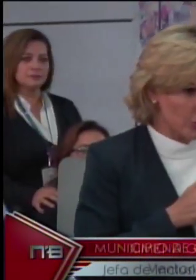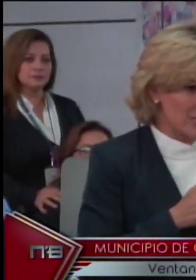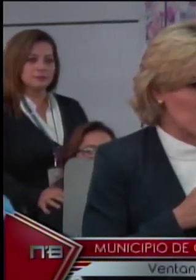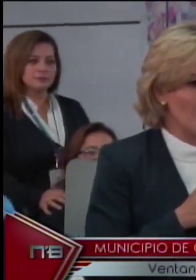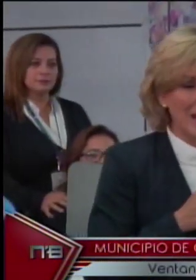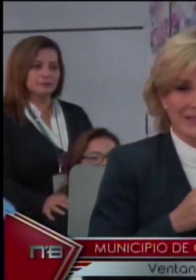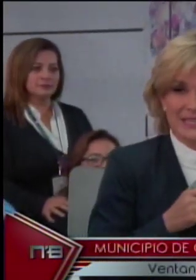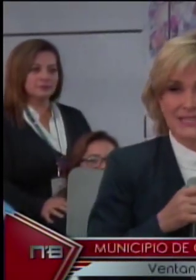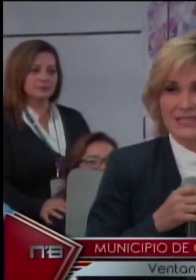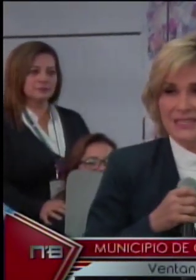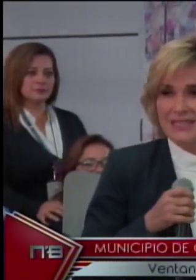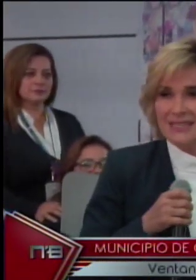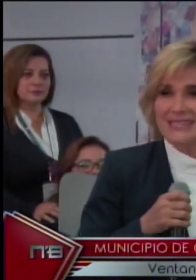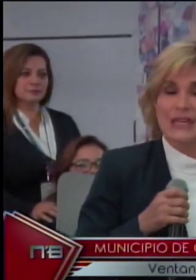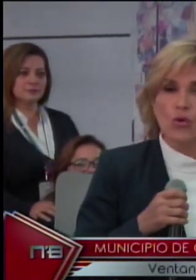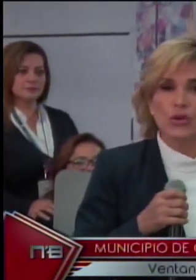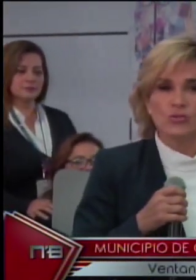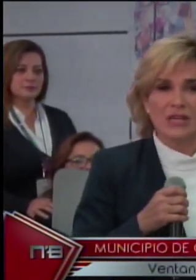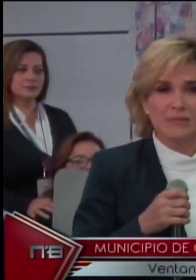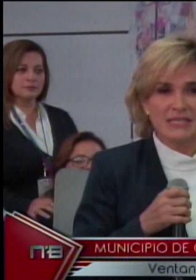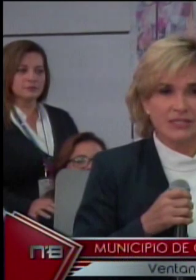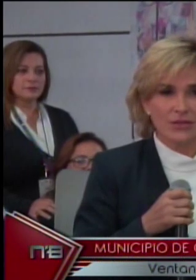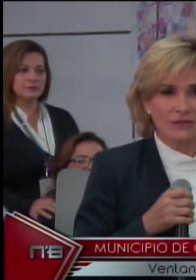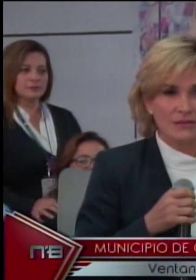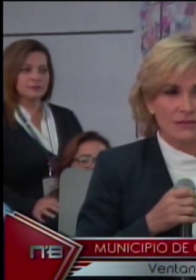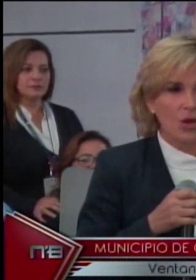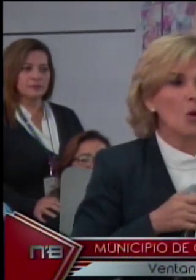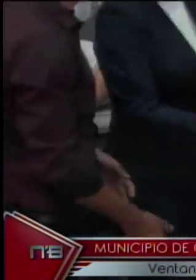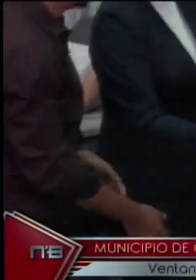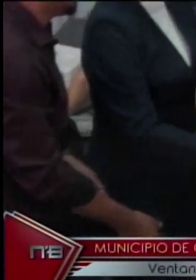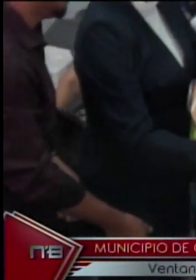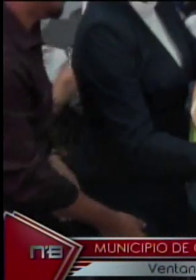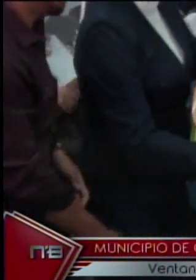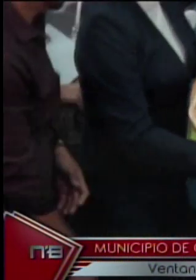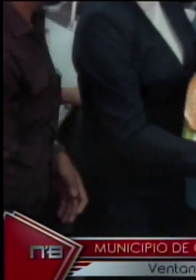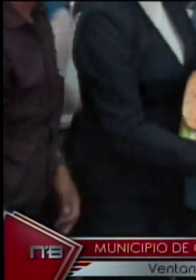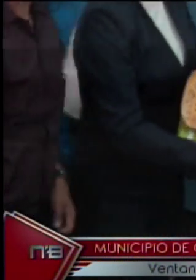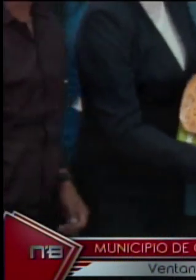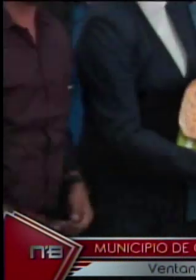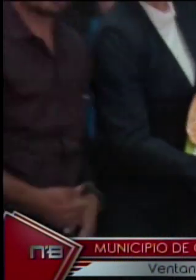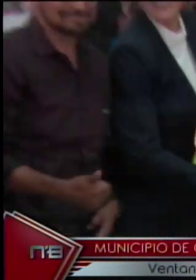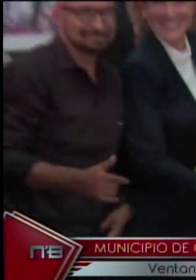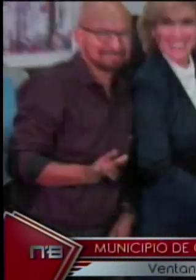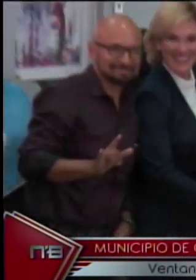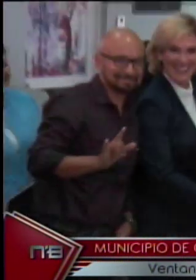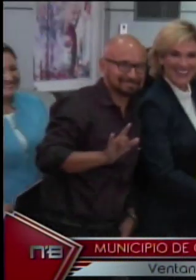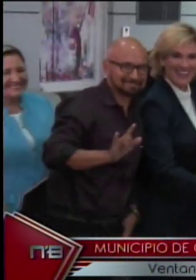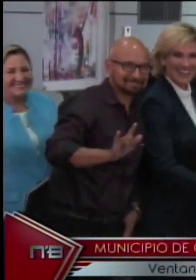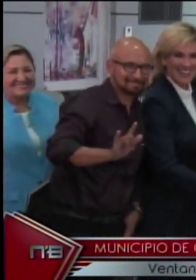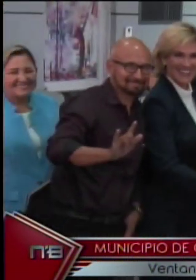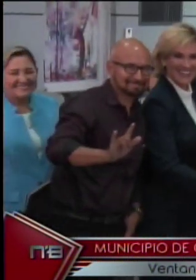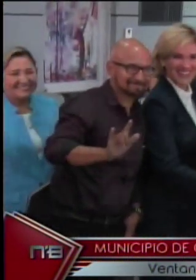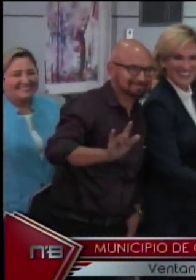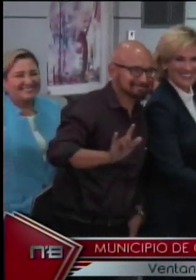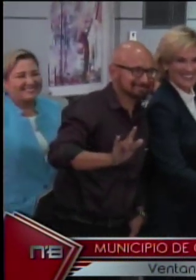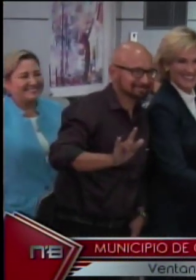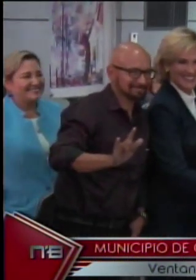Cintia Viteri destacó que esta iniciativa es la primera en Ecuador, lo que convertirá a Guayaquil como un referente de inclusión, además que se